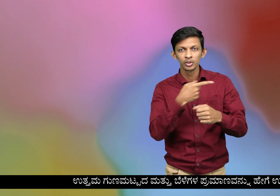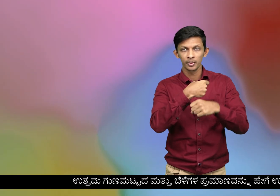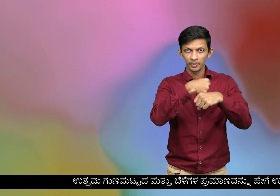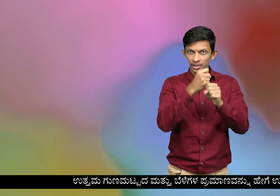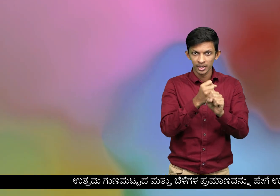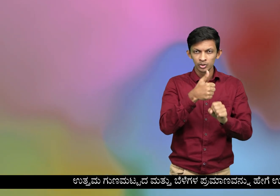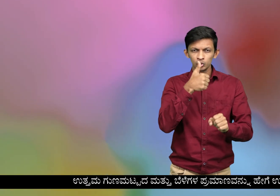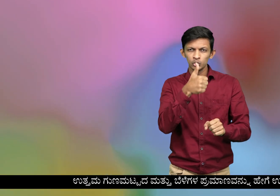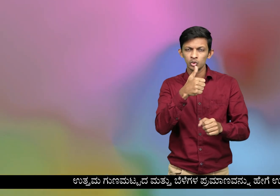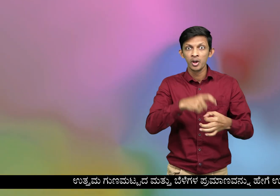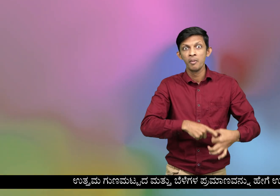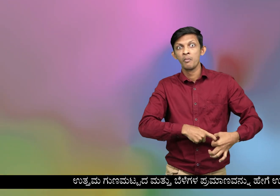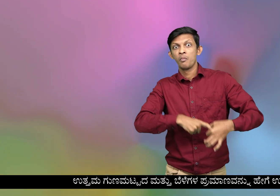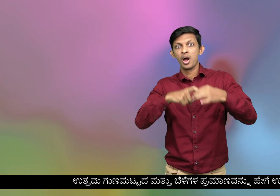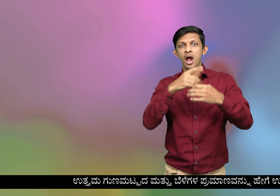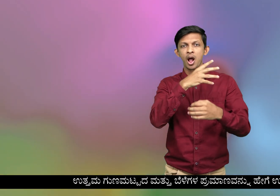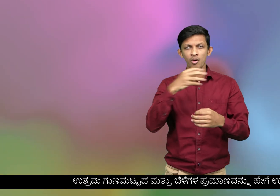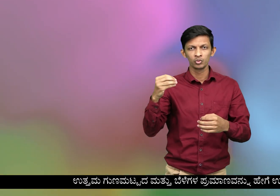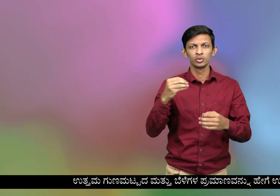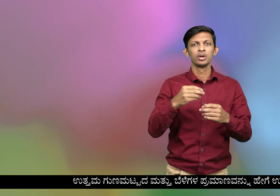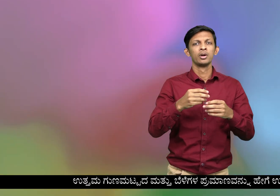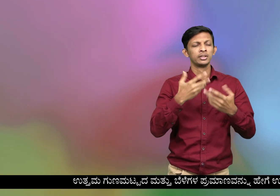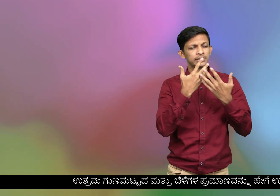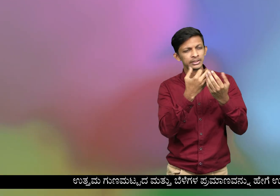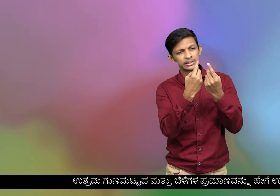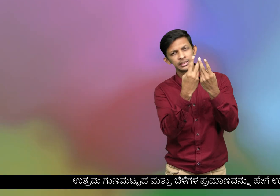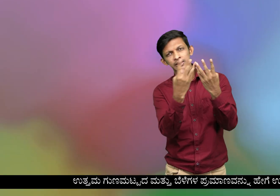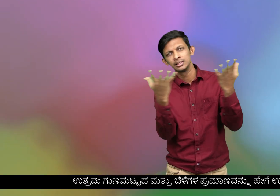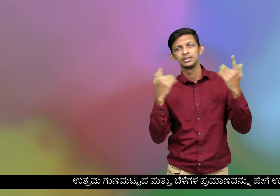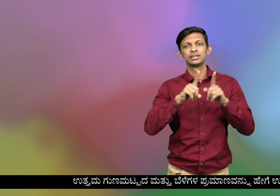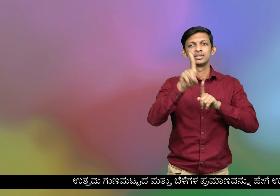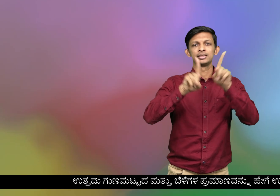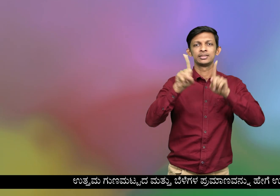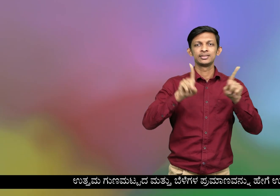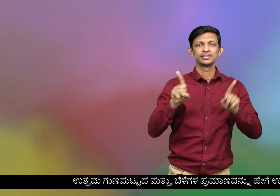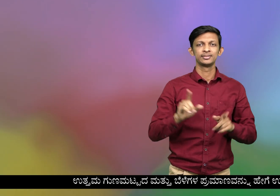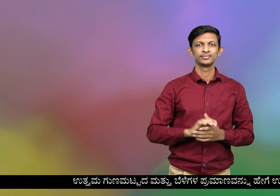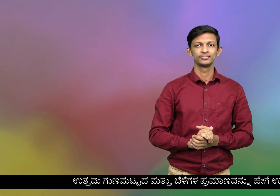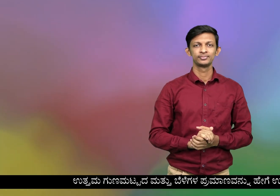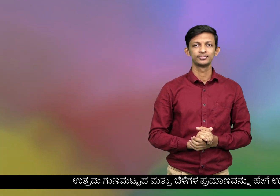ಉತ್ತಮ ಗುಣಮಟ್ಟದ ಮತ್ತು ಬೆಳೆಗಳ ಪ್ರಮಾಣವನ್ನು ಹೇಗೆ ಉತ್ಪಾದಿಸುವುದು,